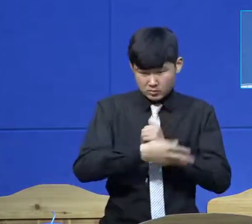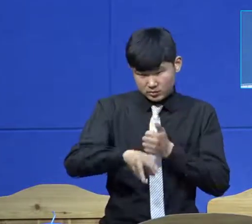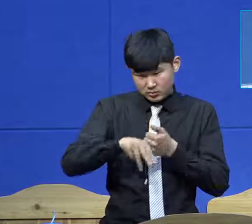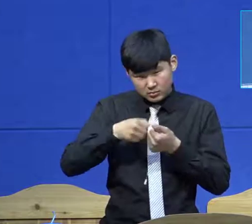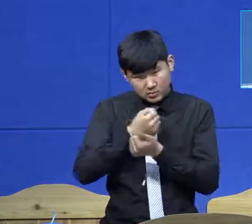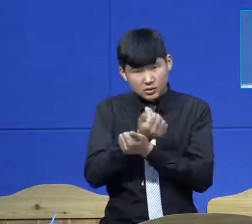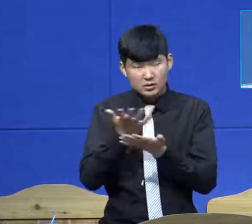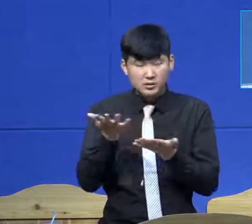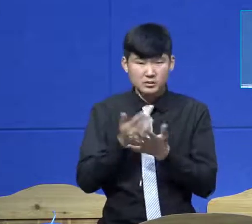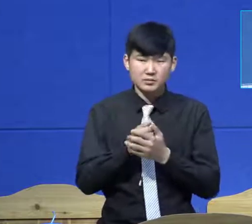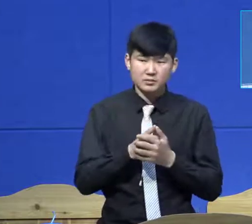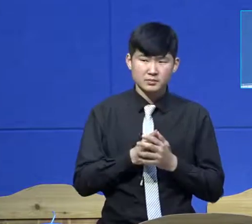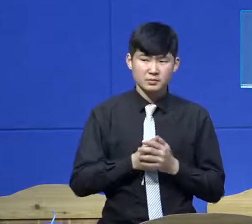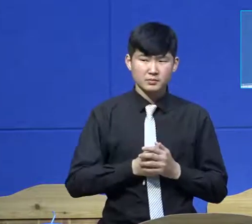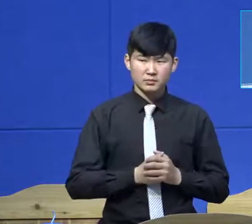тарааж